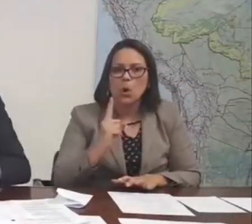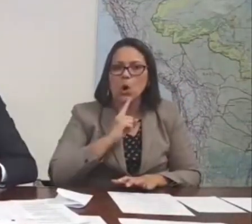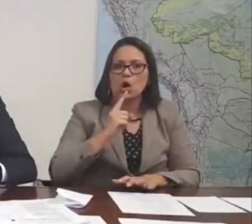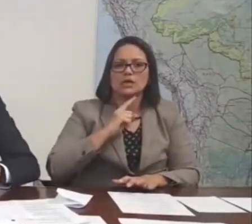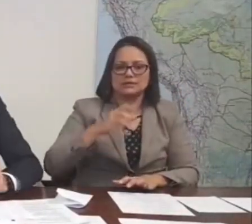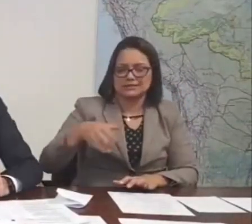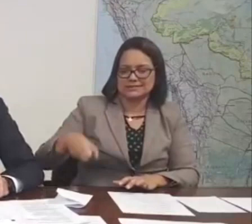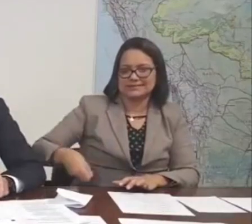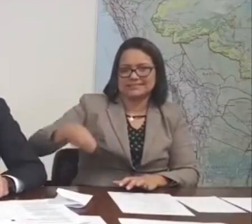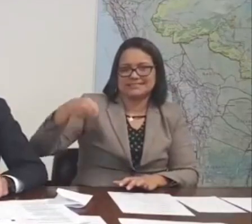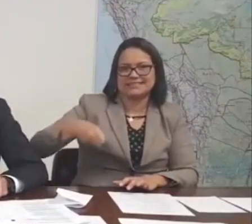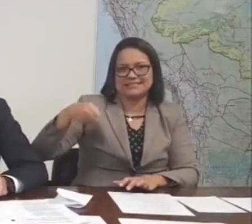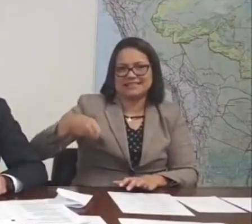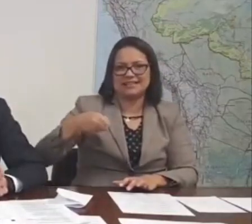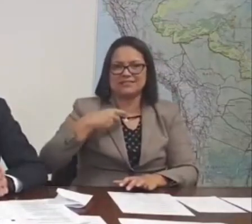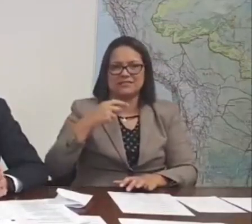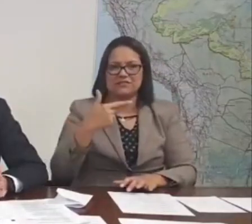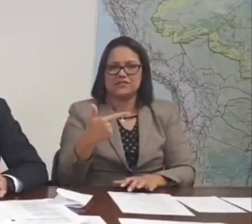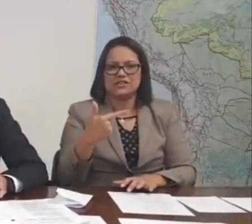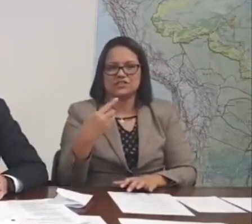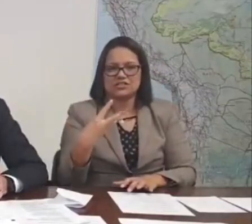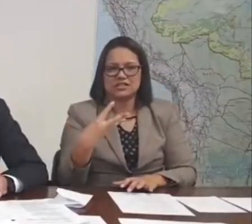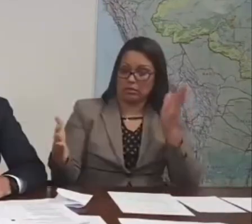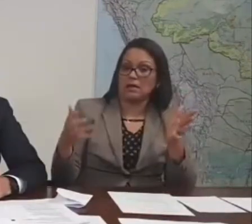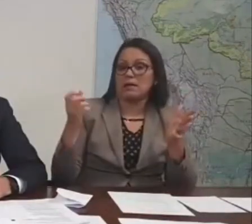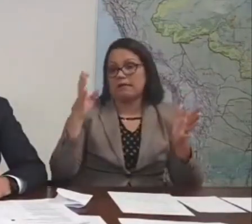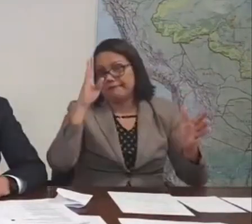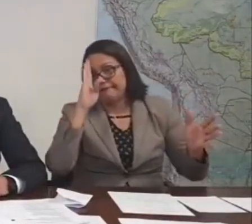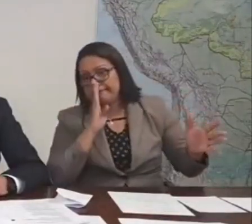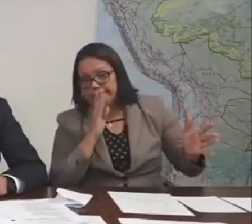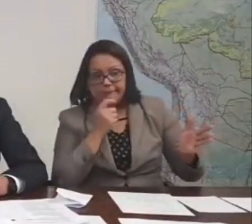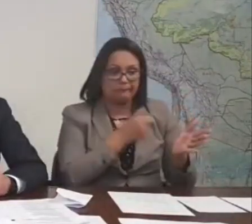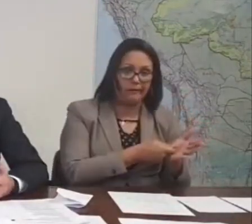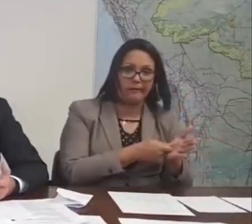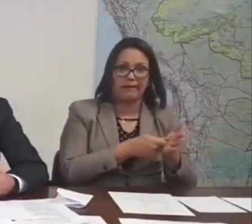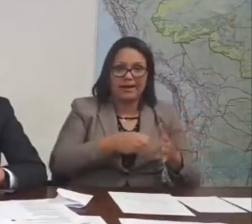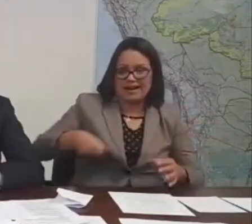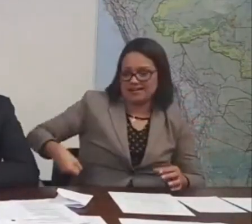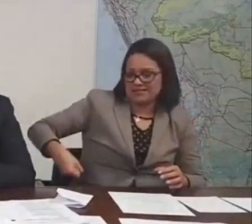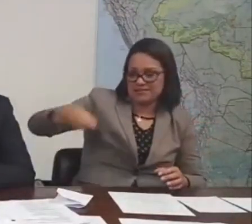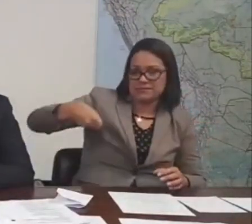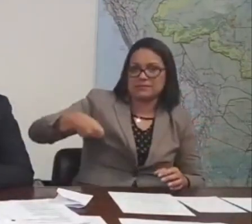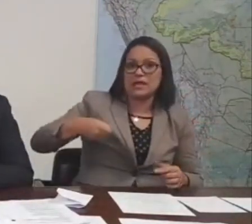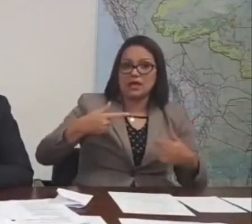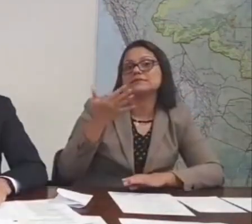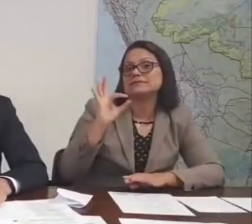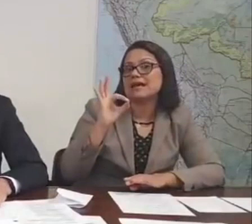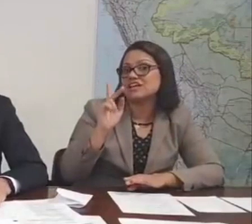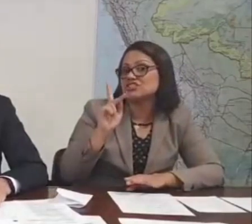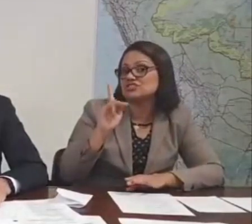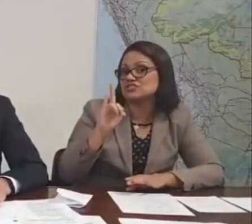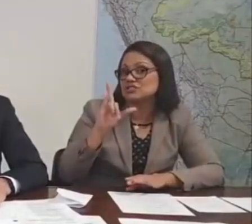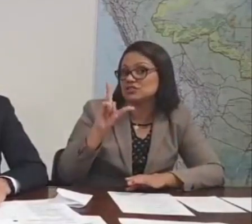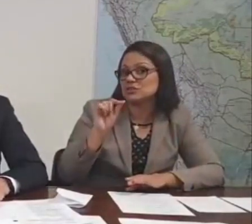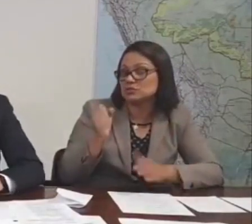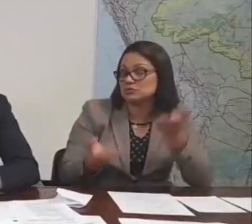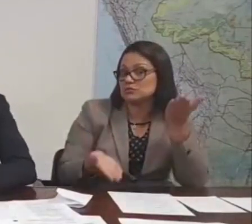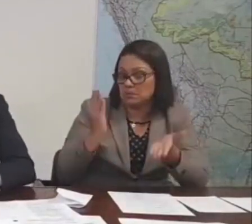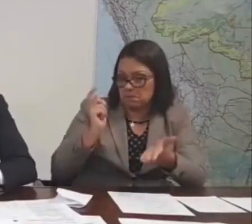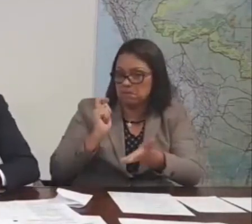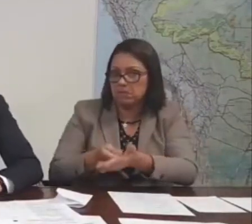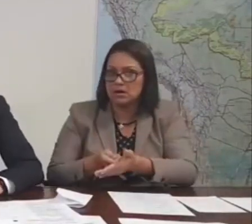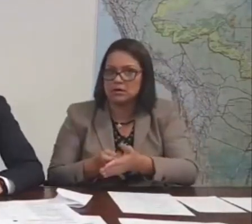que vai baixo do avião e até 23 quilos alguns dizem que eu vou vetar daí